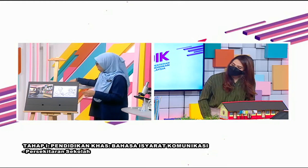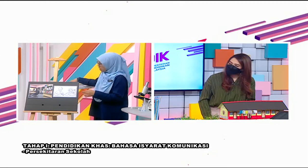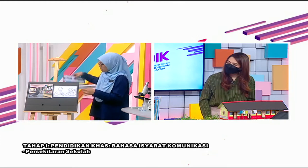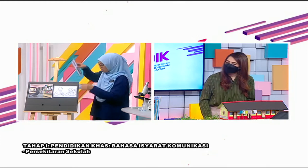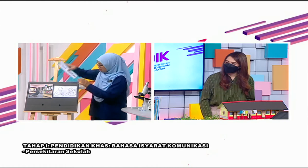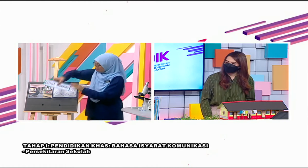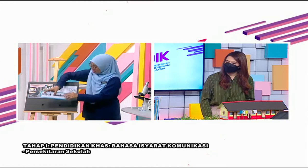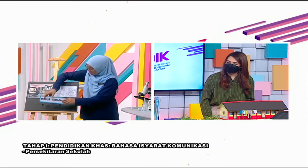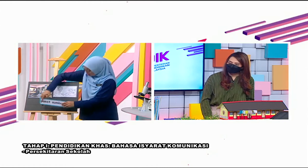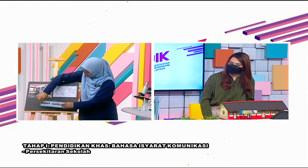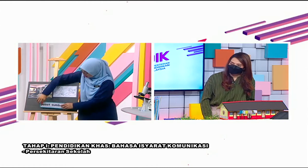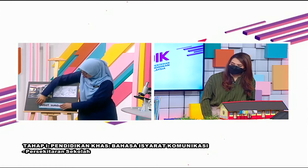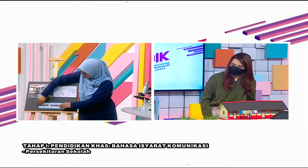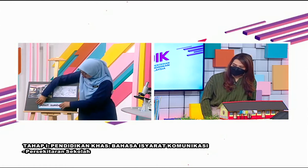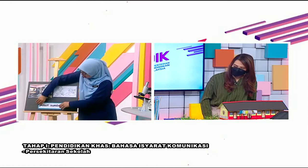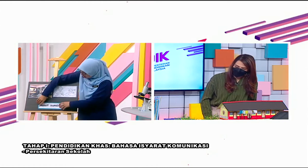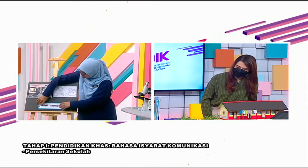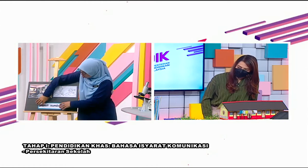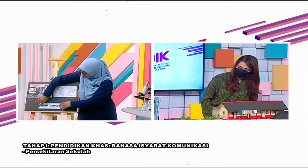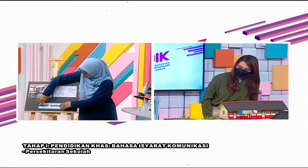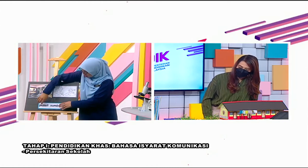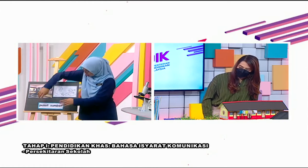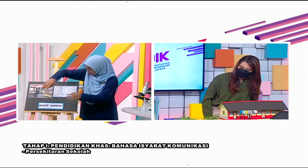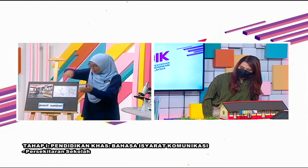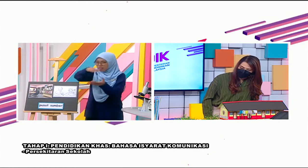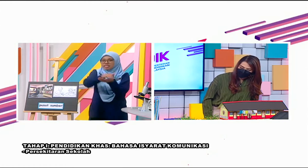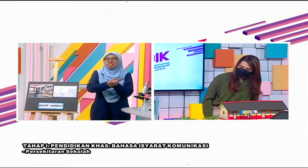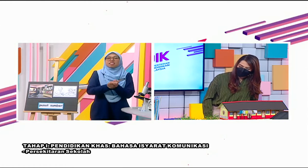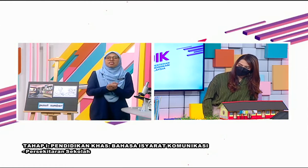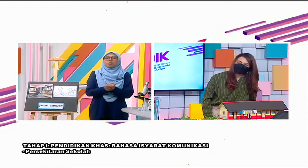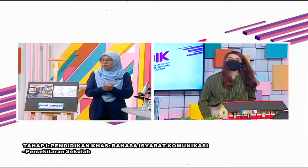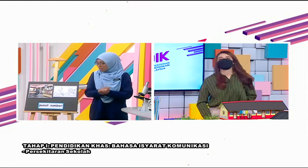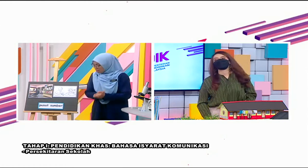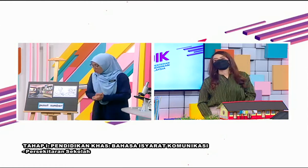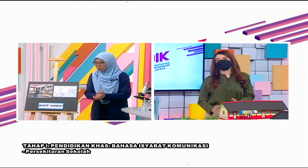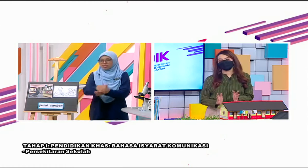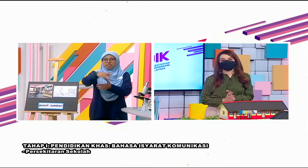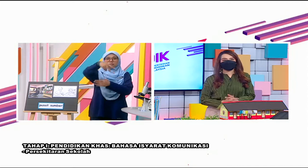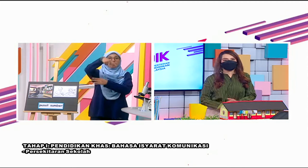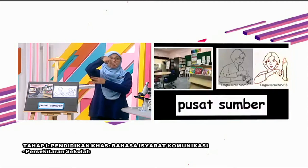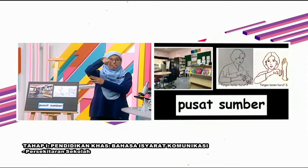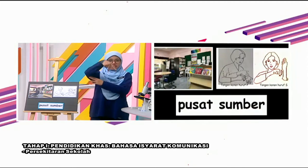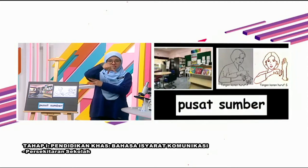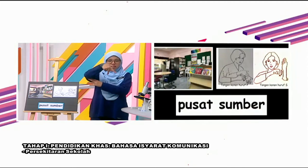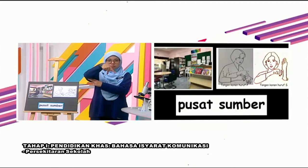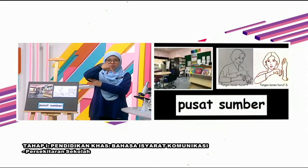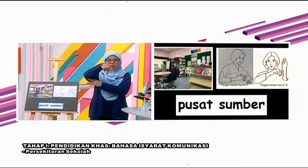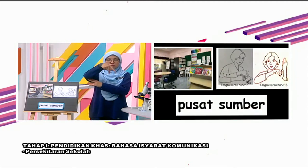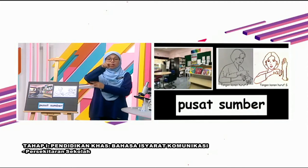ni? Okey. Okay, jom kita sama-sama eja pusat sumber. P